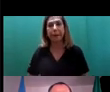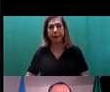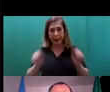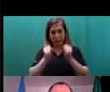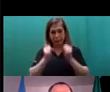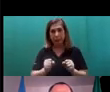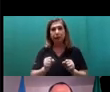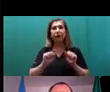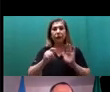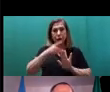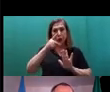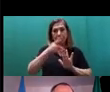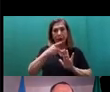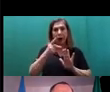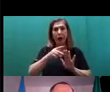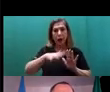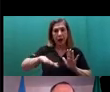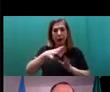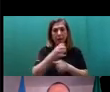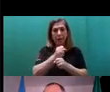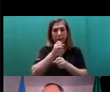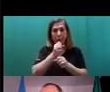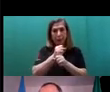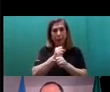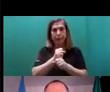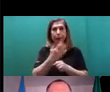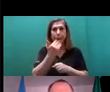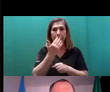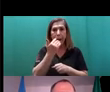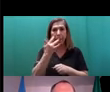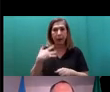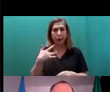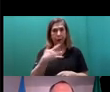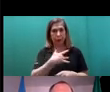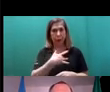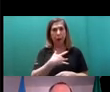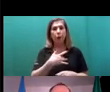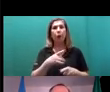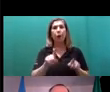programas de produção local agroecológica de alimentos ou produção orgânica,